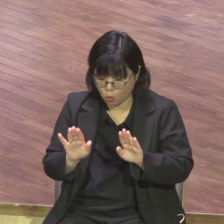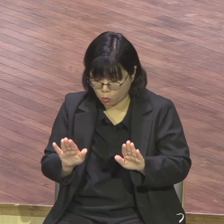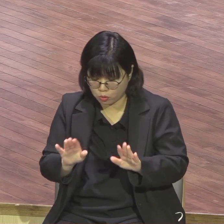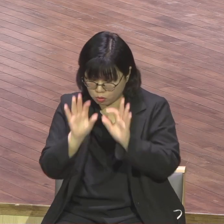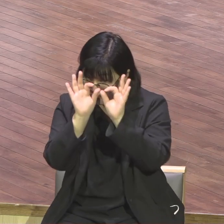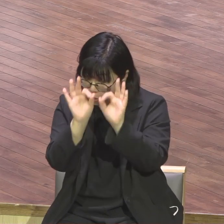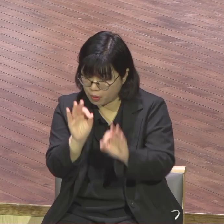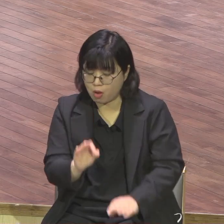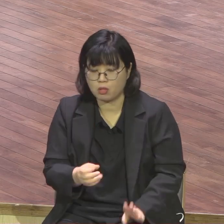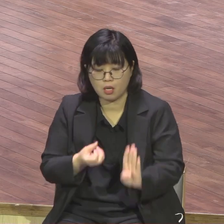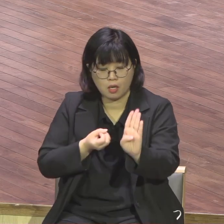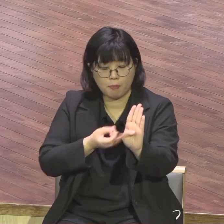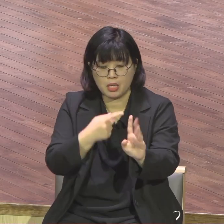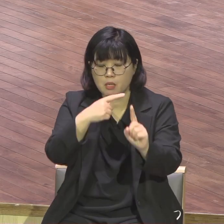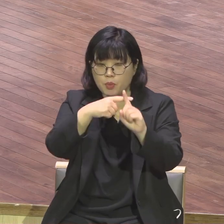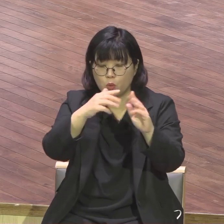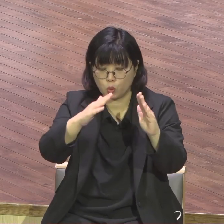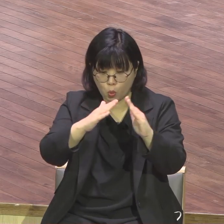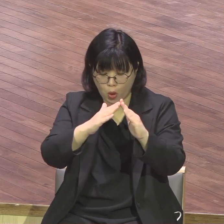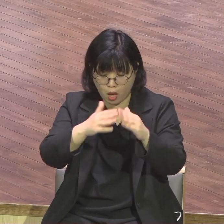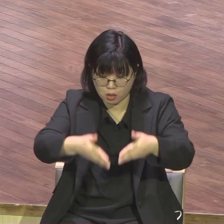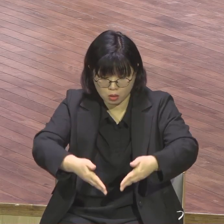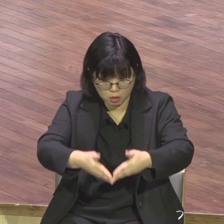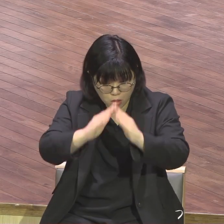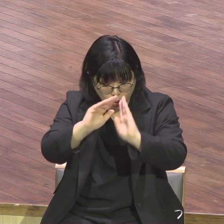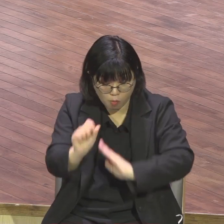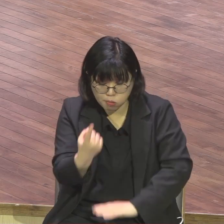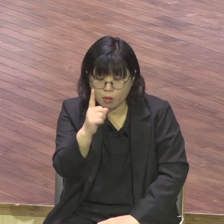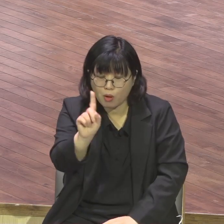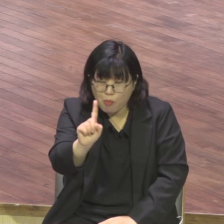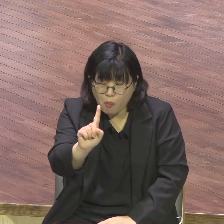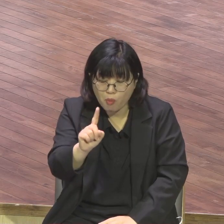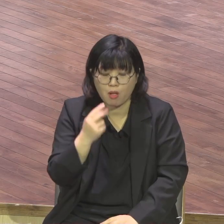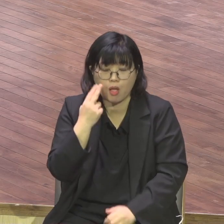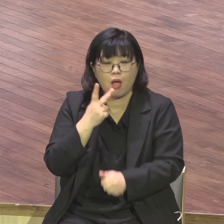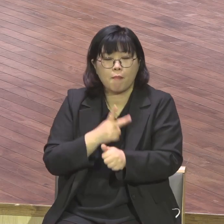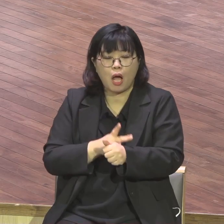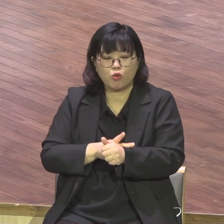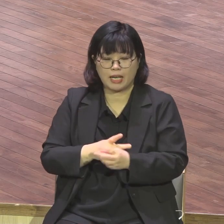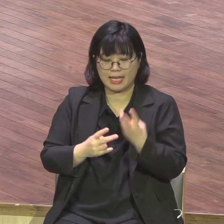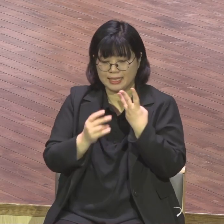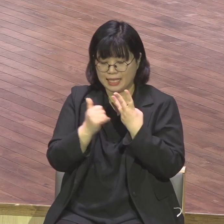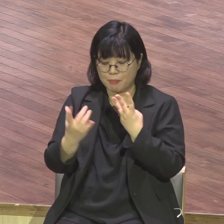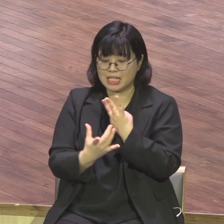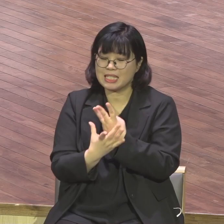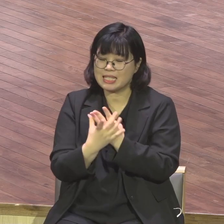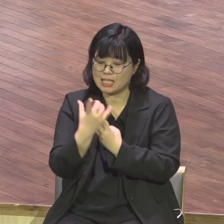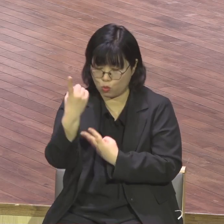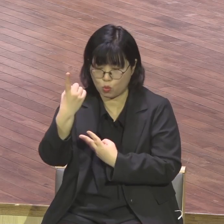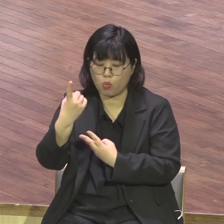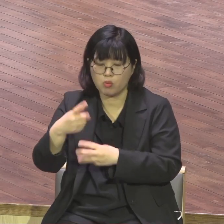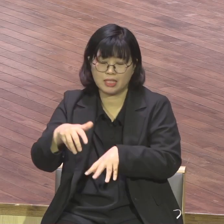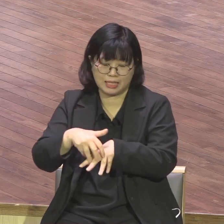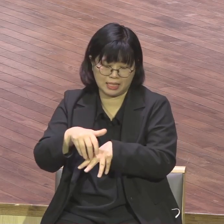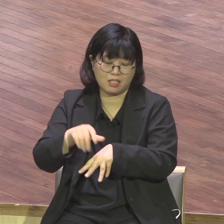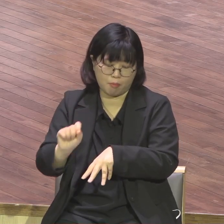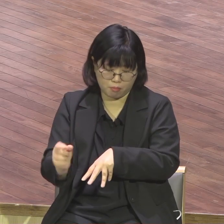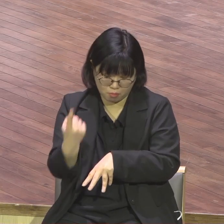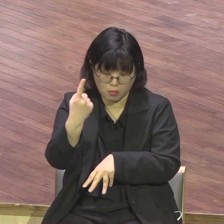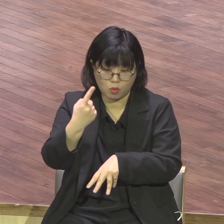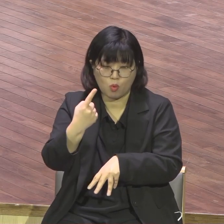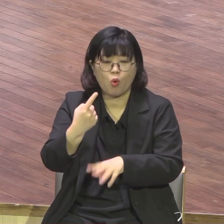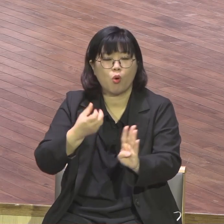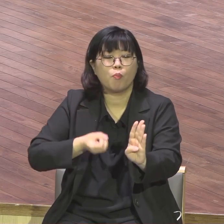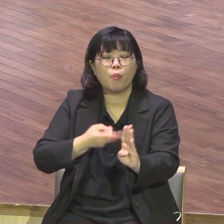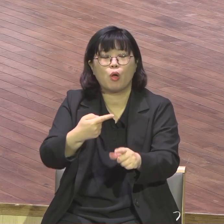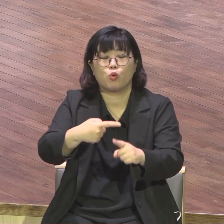삼위일체로 세워진 그러한 교회예요. 사도행전 심장에 보면 사도 바울이